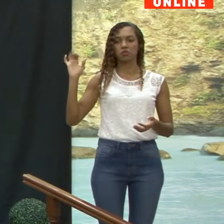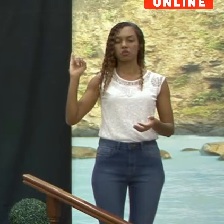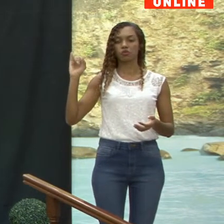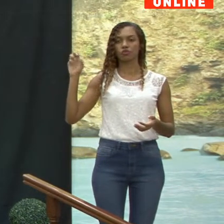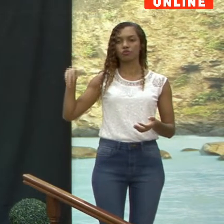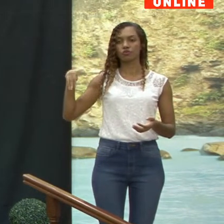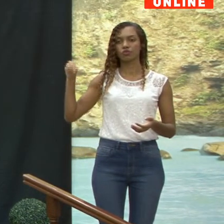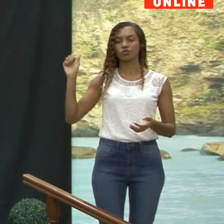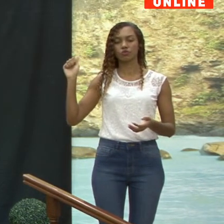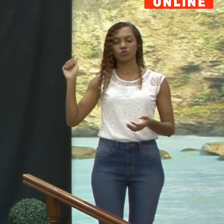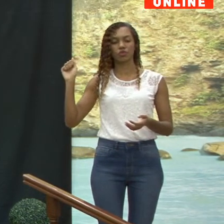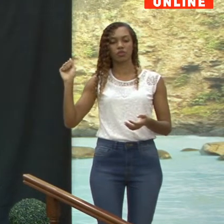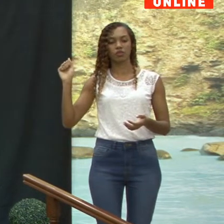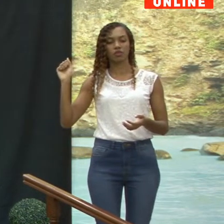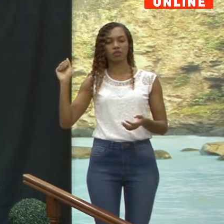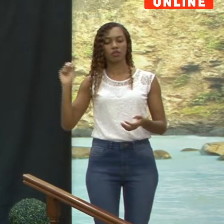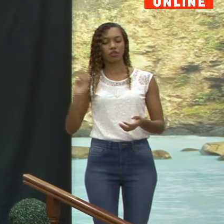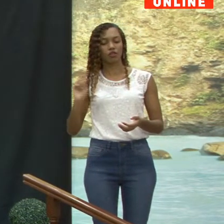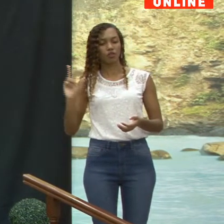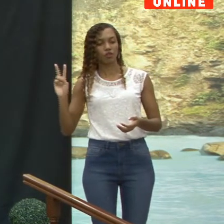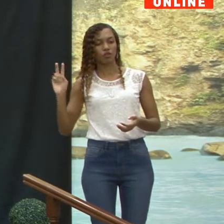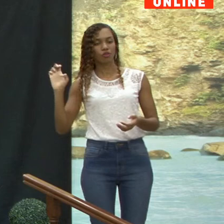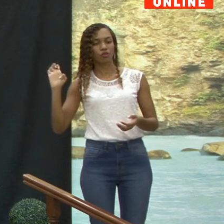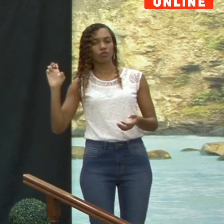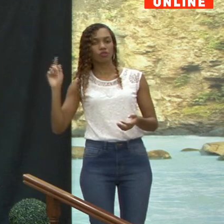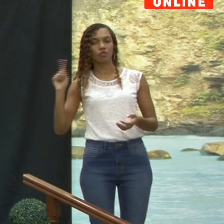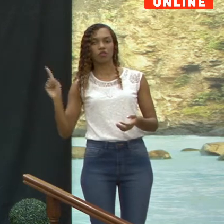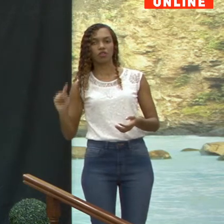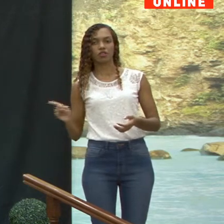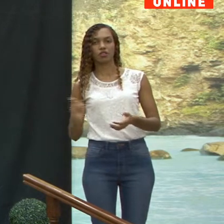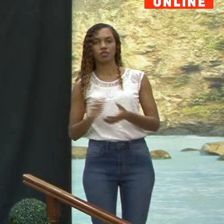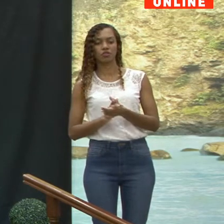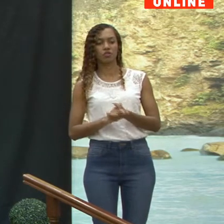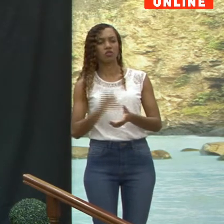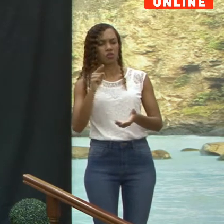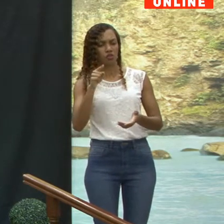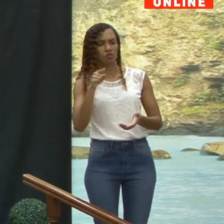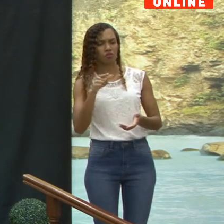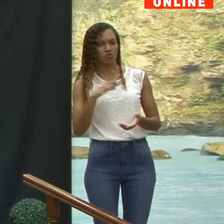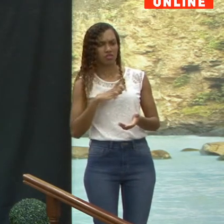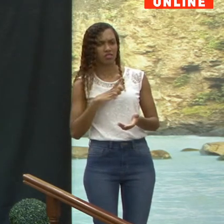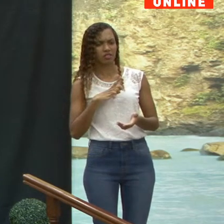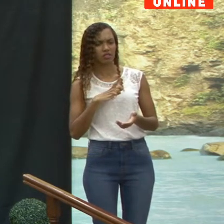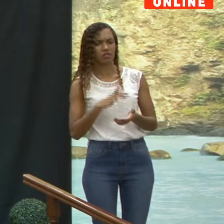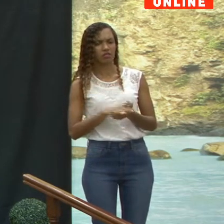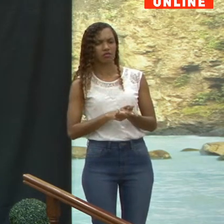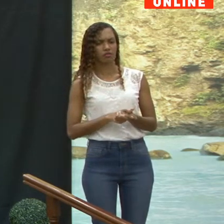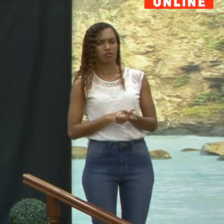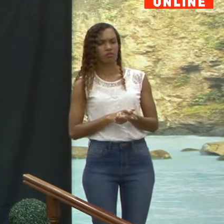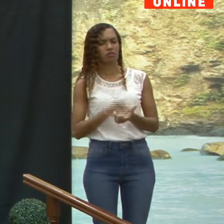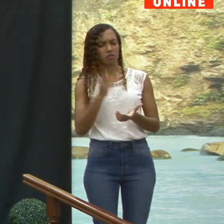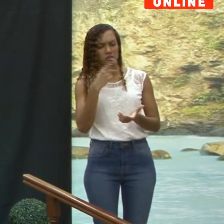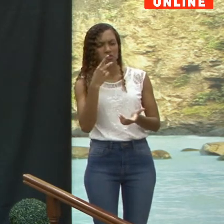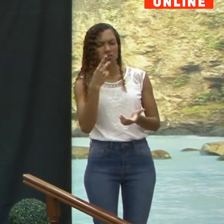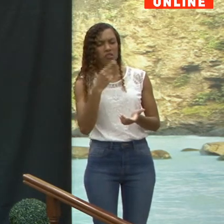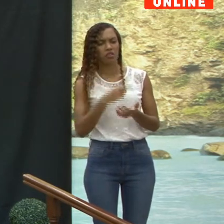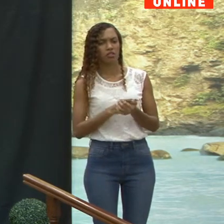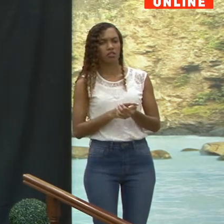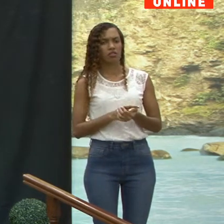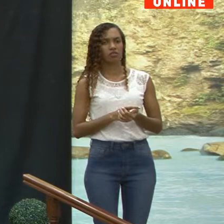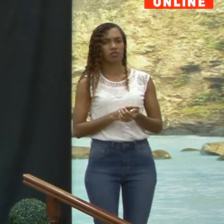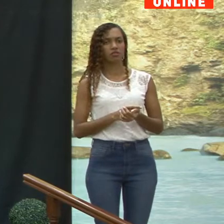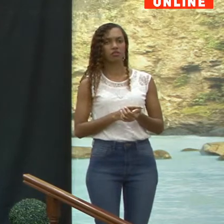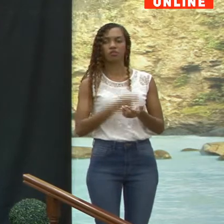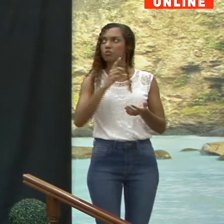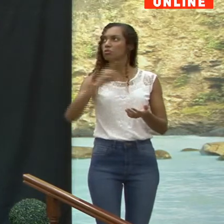Você tem certeza que está no último minuto da sua vida, no último segundo? Então fale com Deus isso pela última vez. Mas